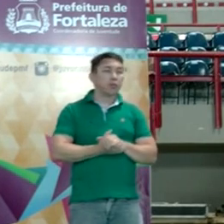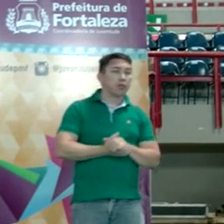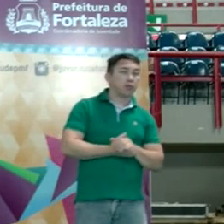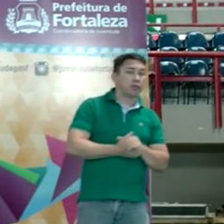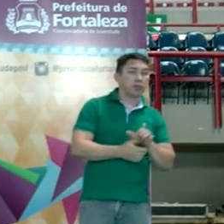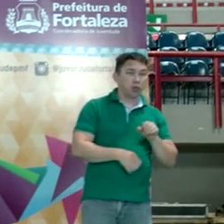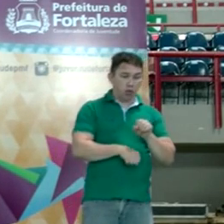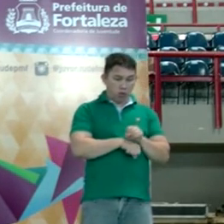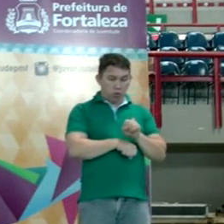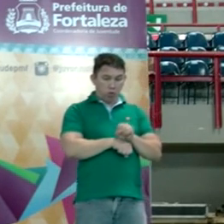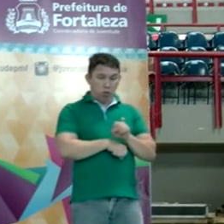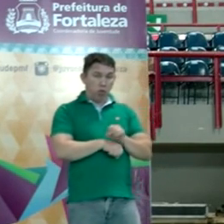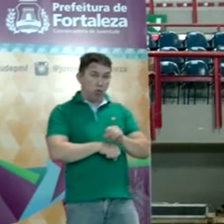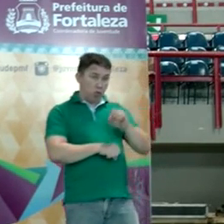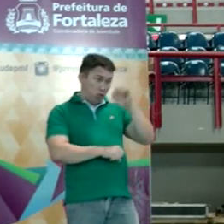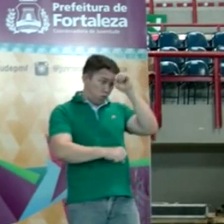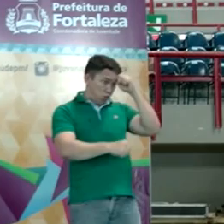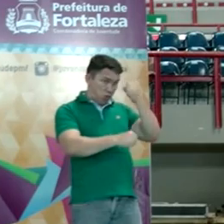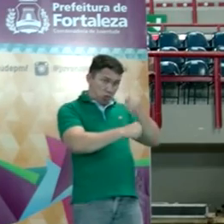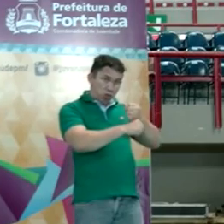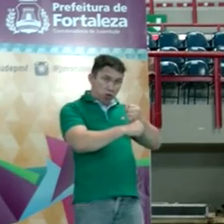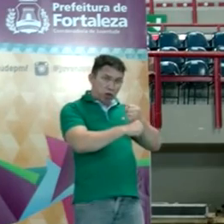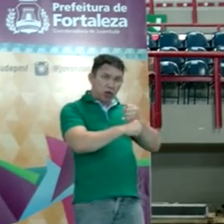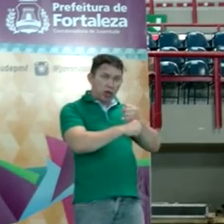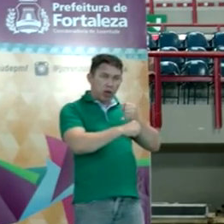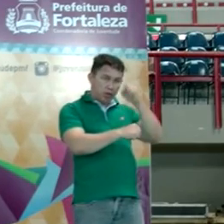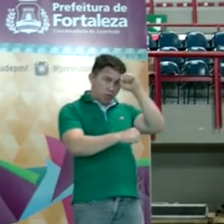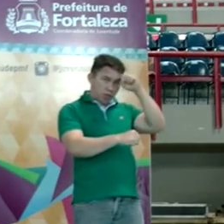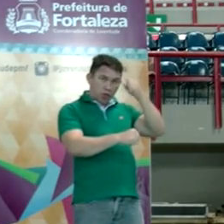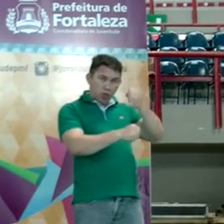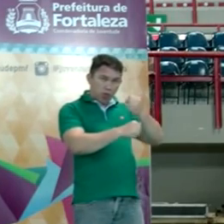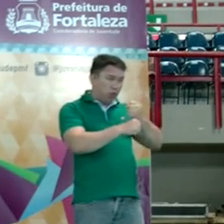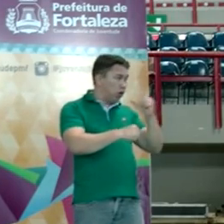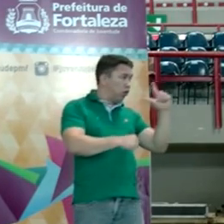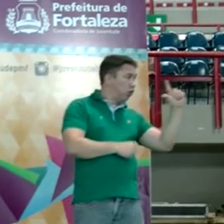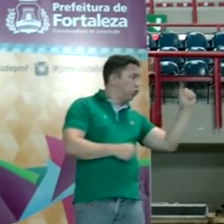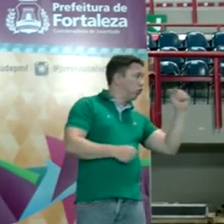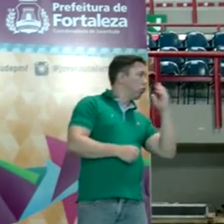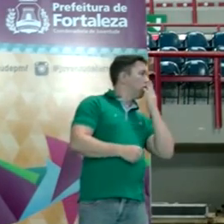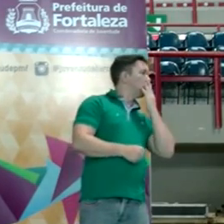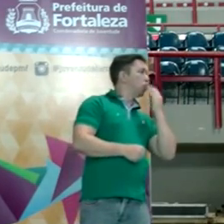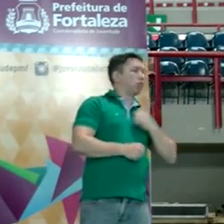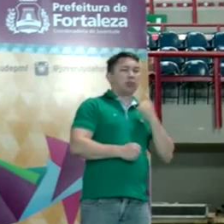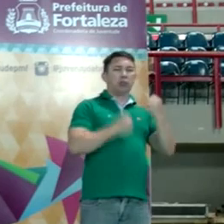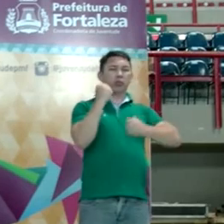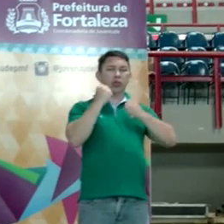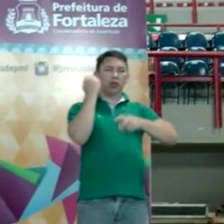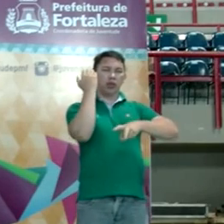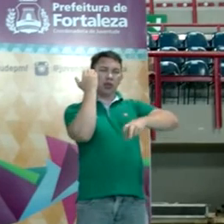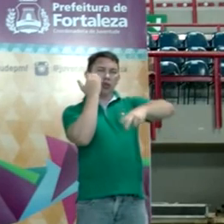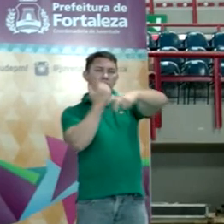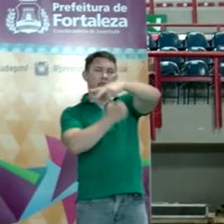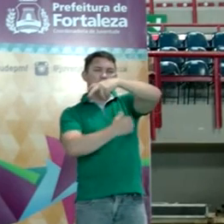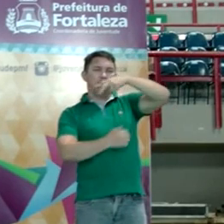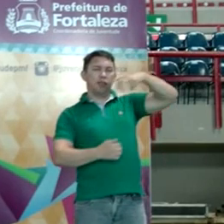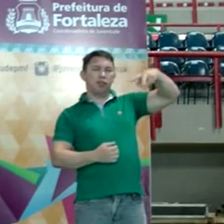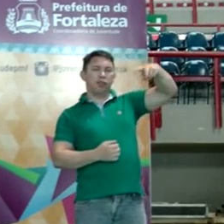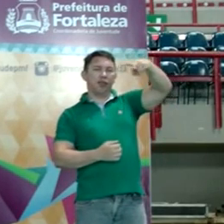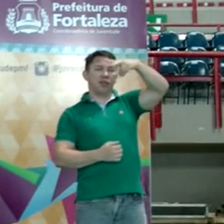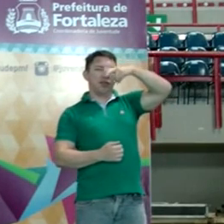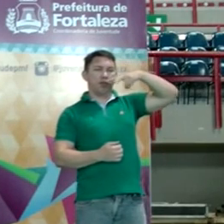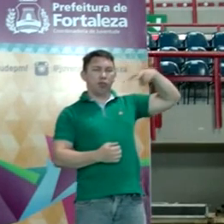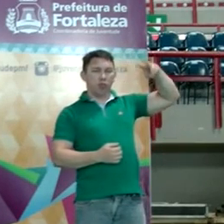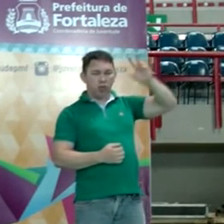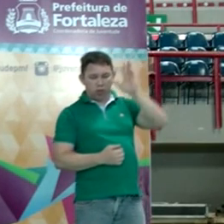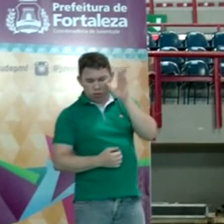esperaram o chefe de segurança que fazia a ronda dar uma saída, correram e subiram na escada para dar uma olhada